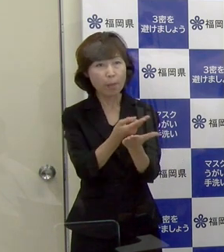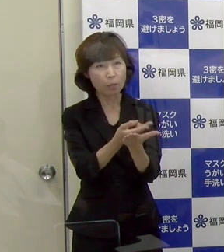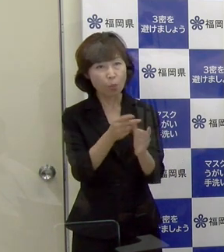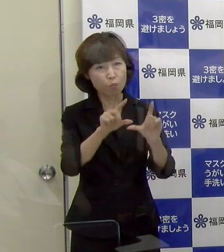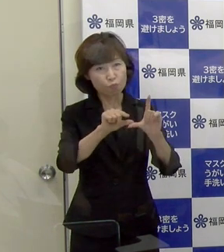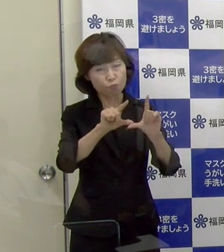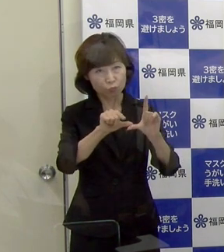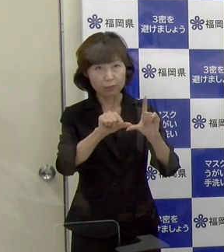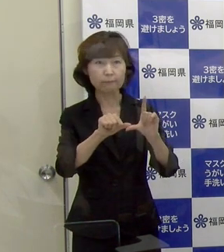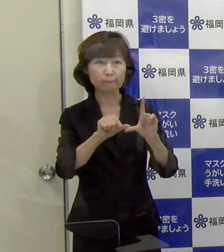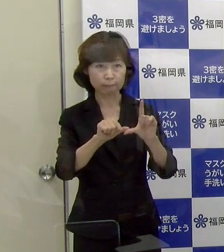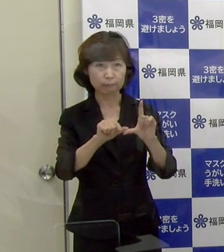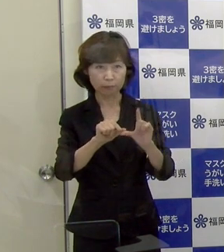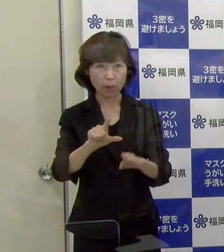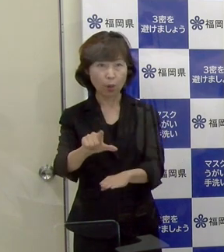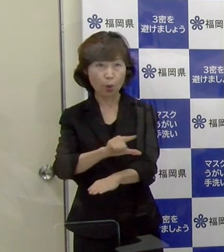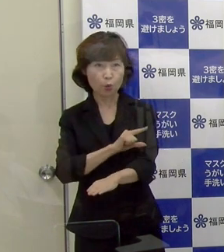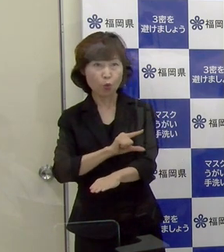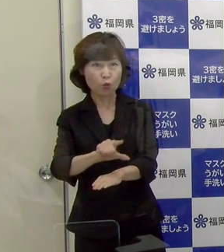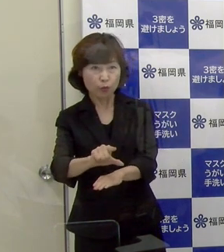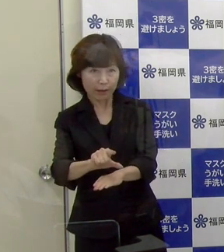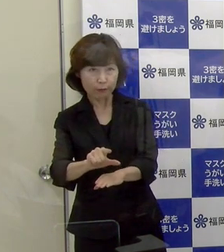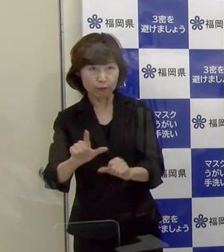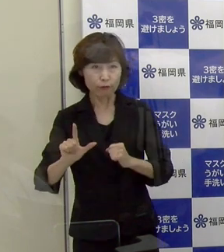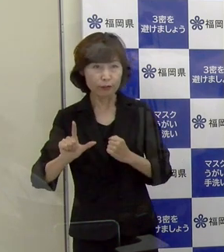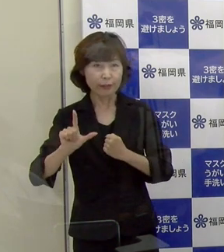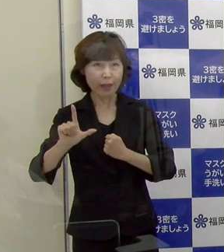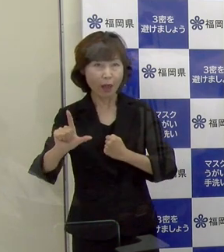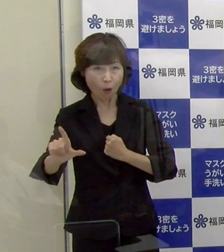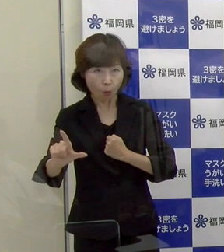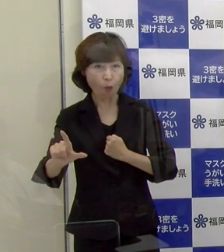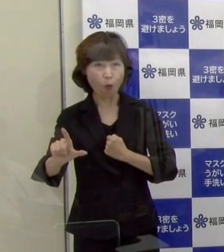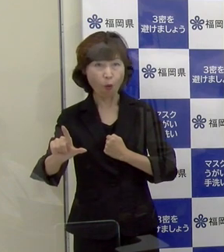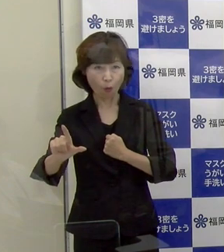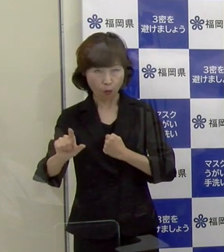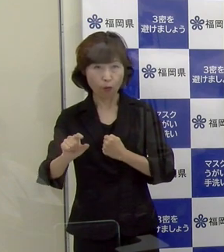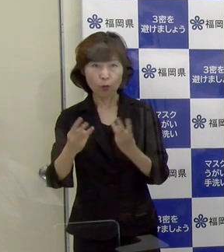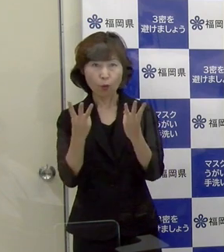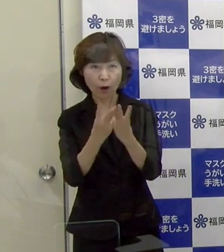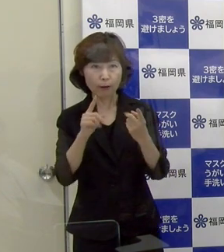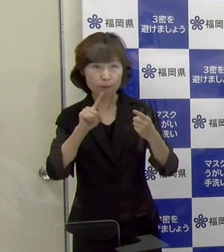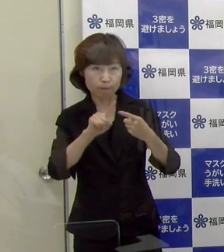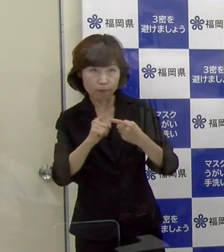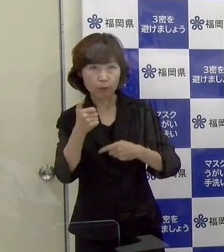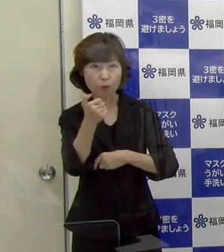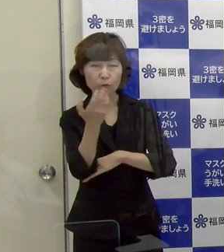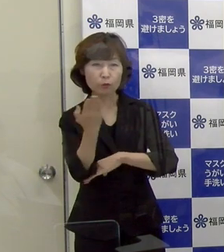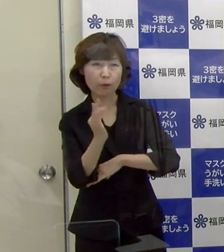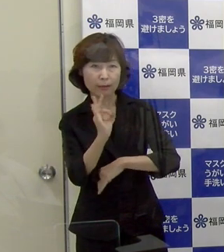収率は特別警報発動の目安であります50%を上回っております